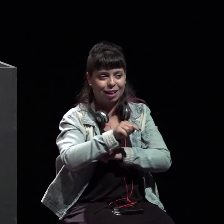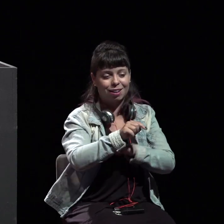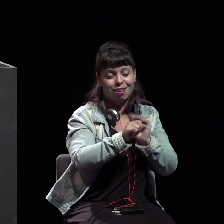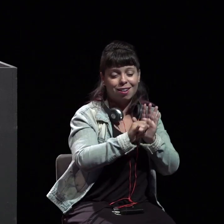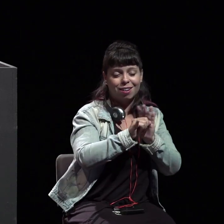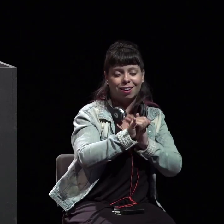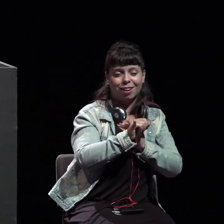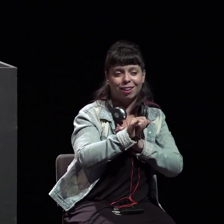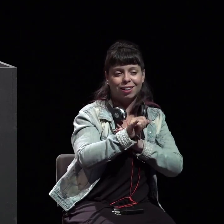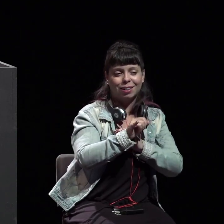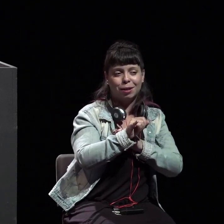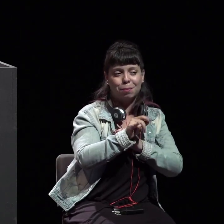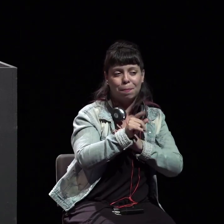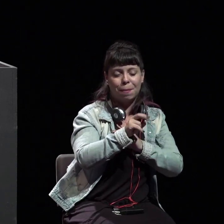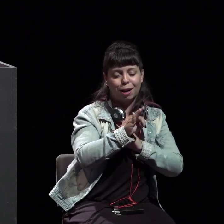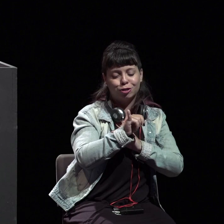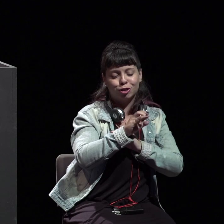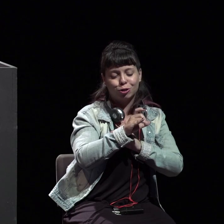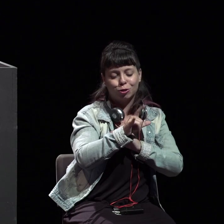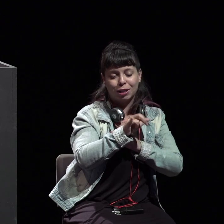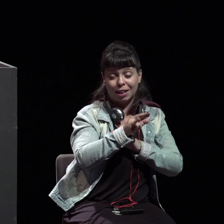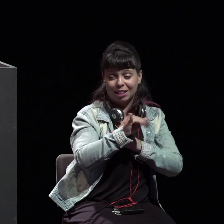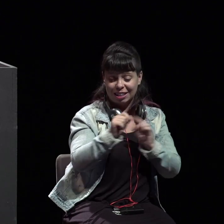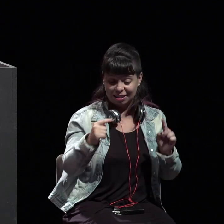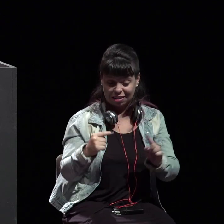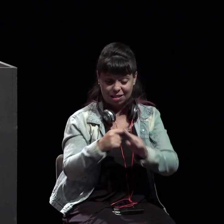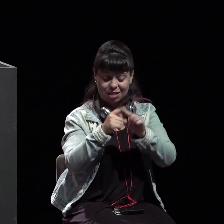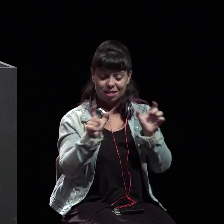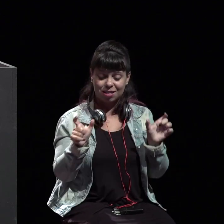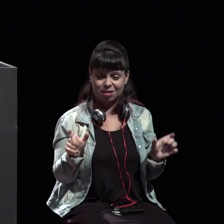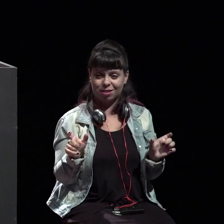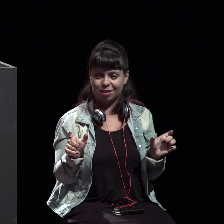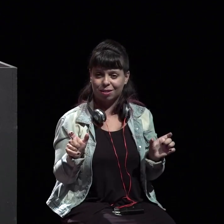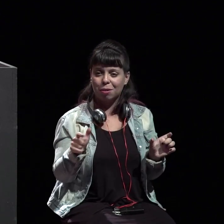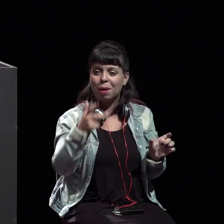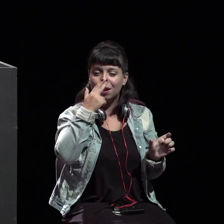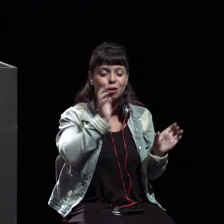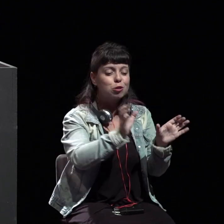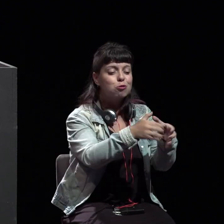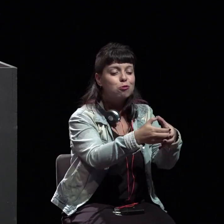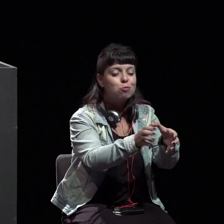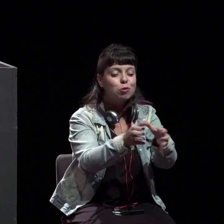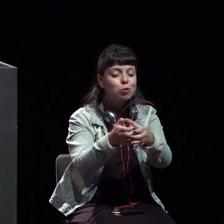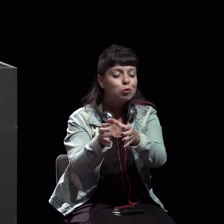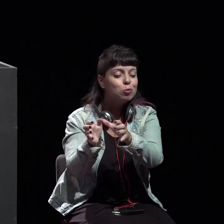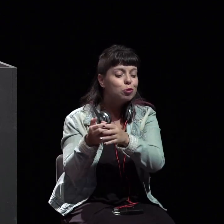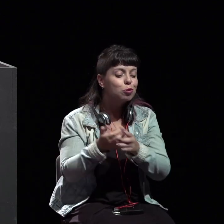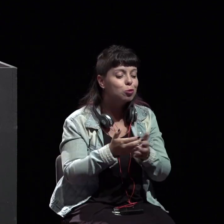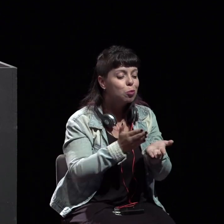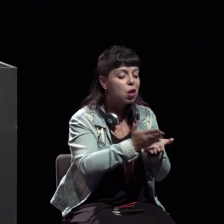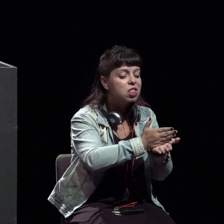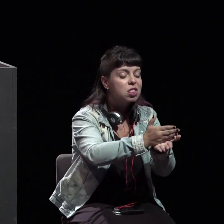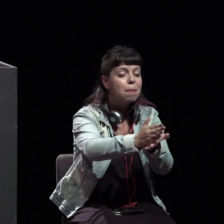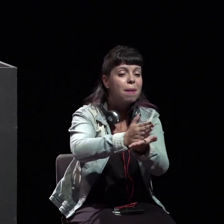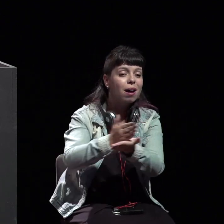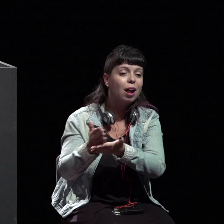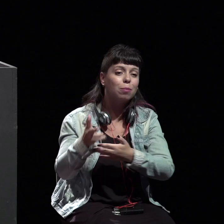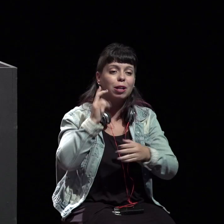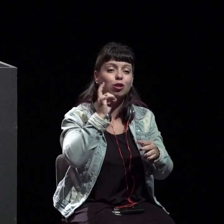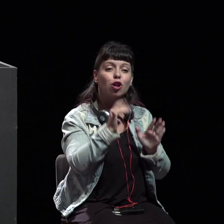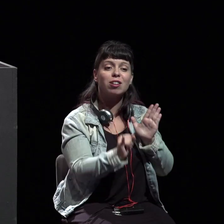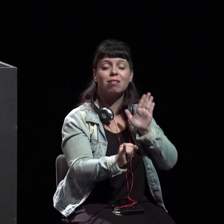as reivindicações dos grupos discriminados a uma questão específica, identitária, como